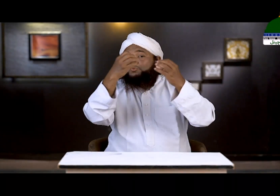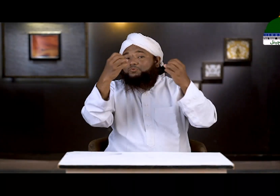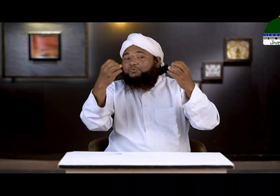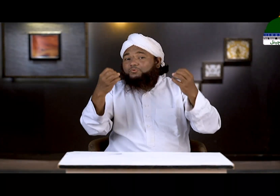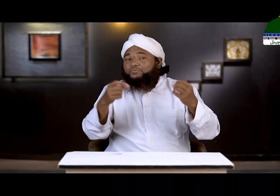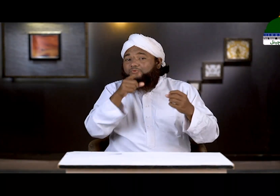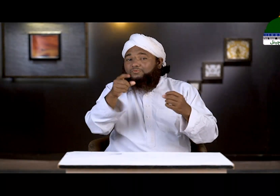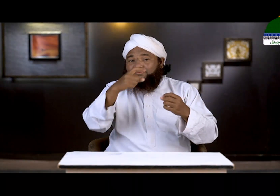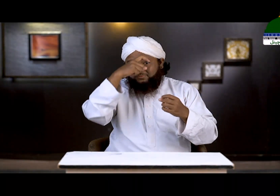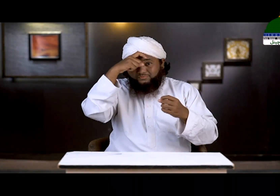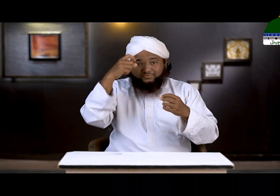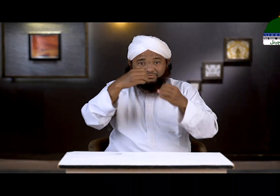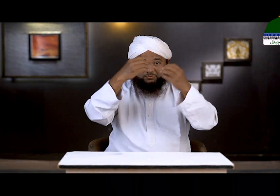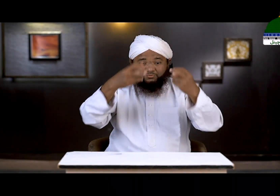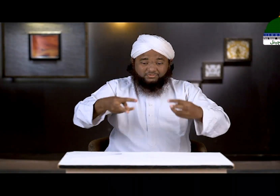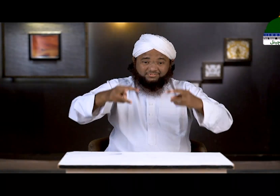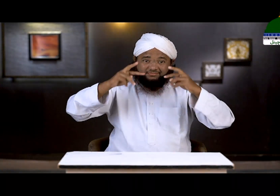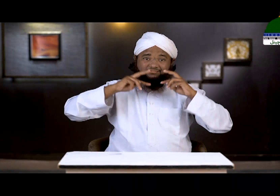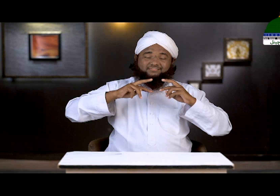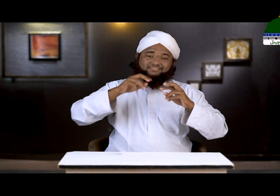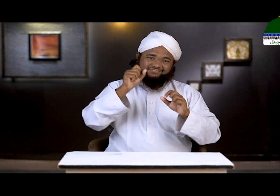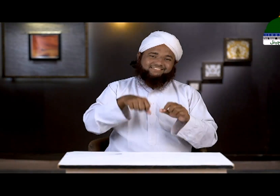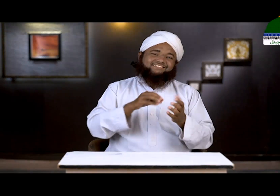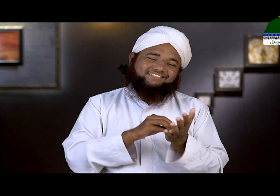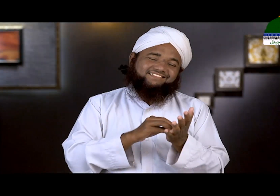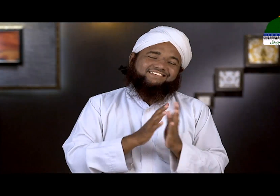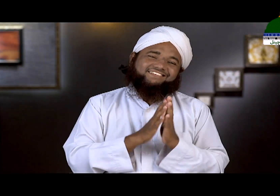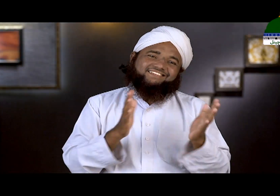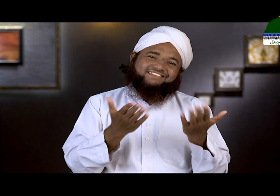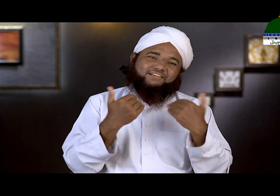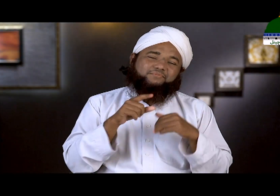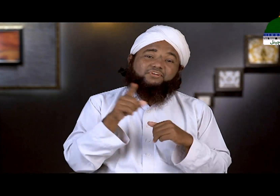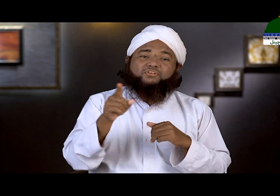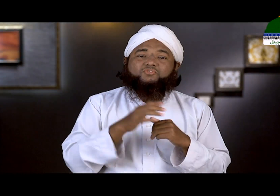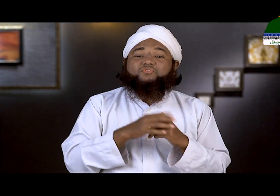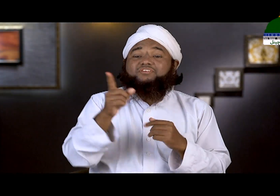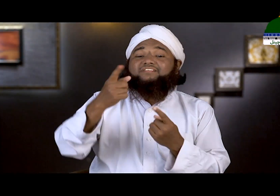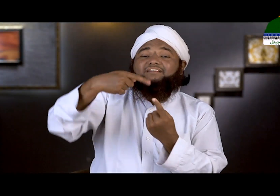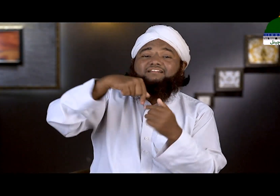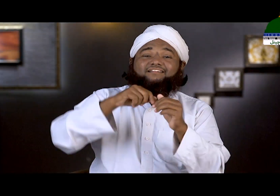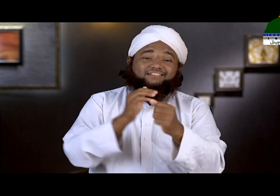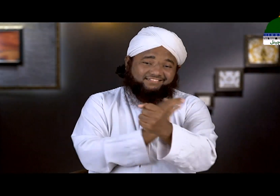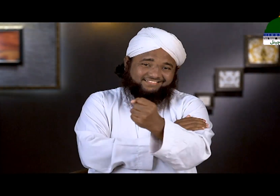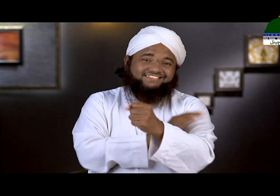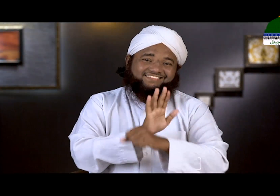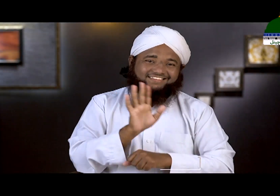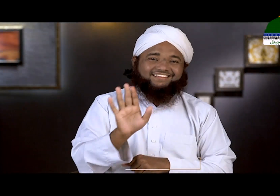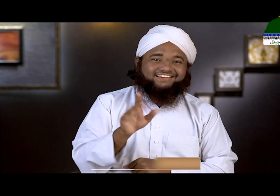نہیں بلکہ اس نور کی گرمی سے آیا ہے۔ خیال رہے یہ حضرت عبداللہ شاہ رحمت اللہ علیہ کی کرامت